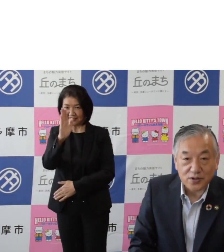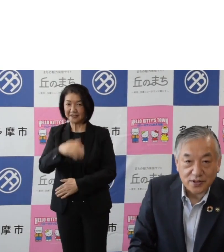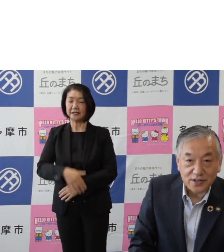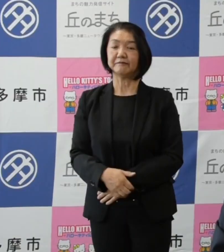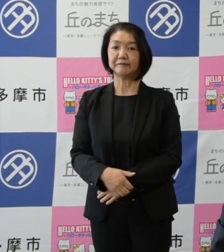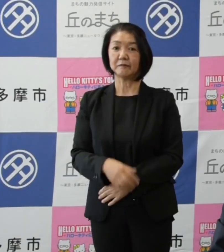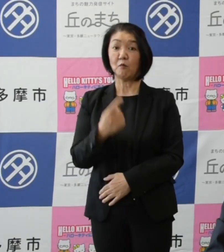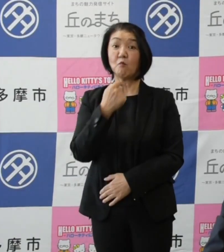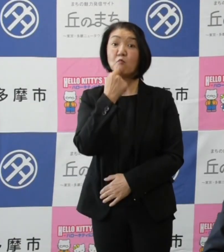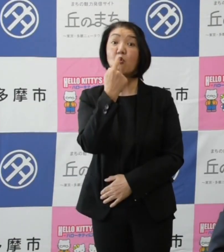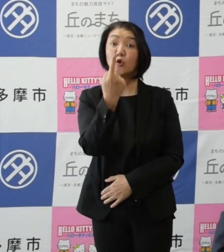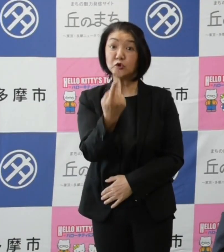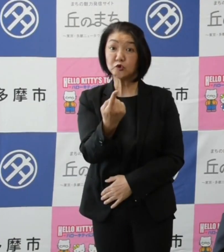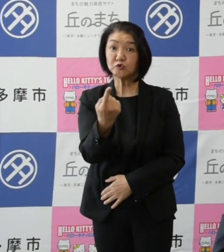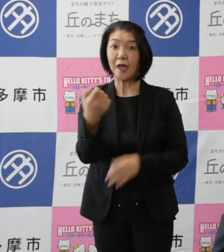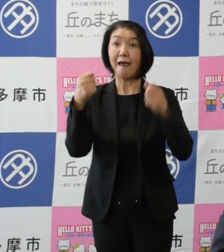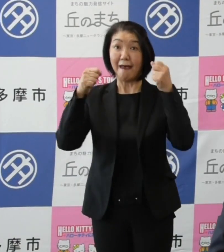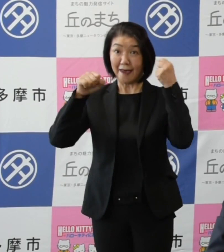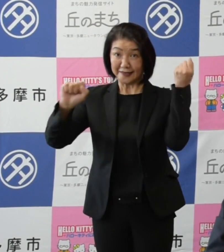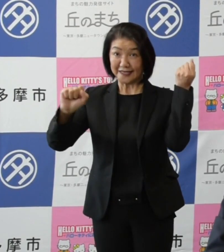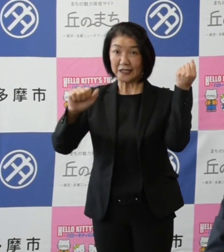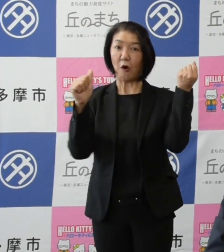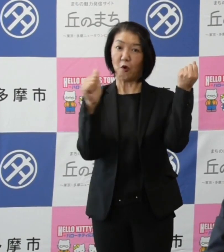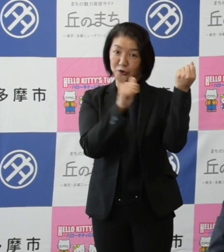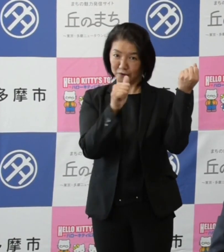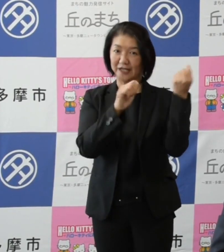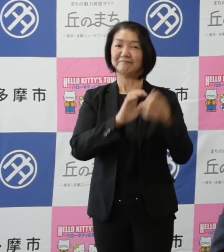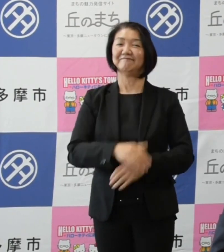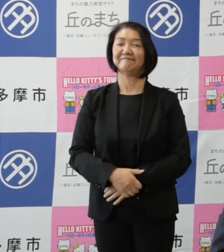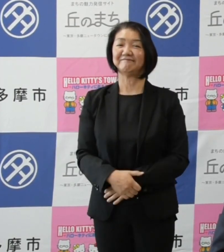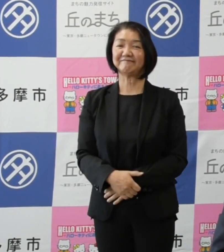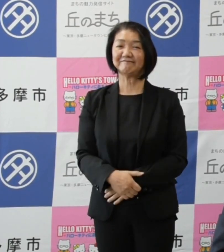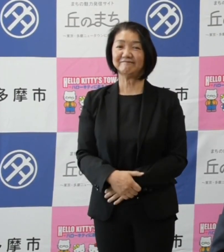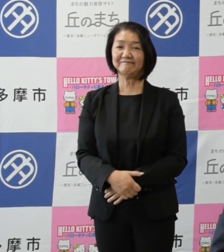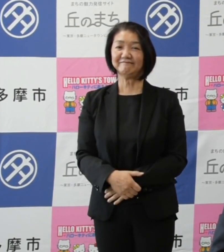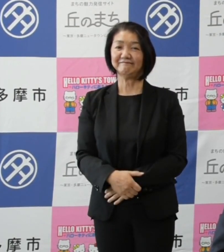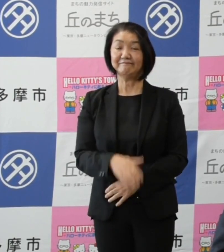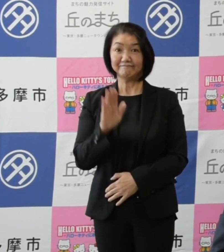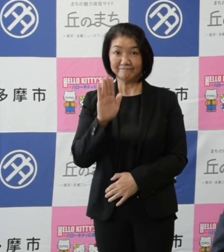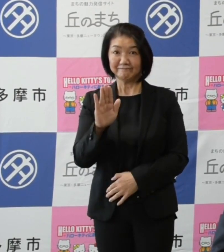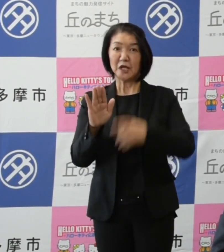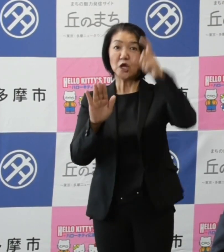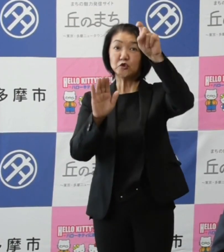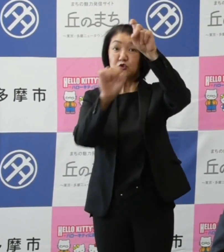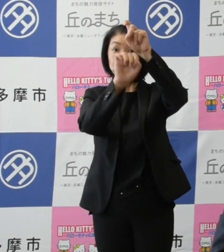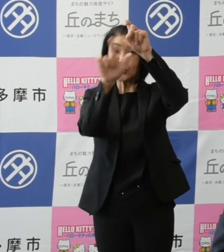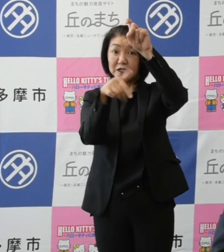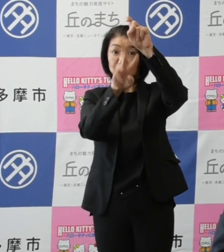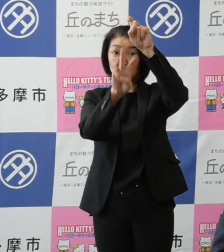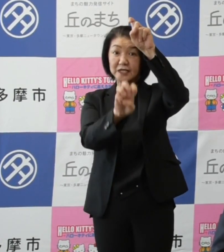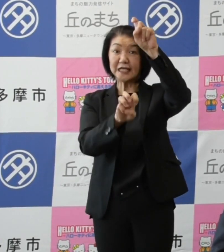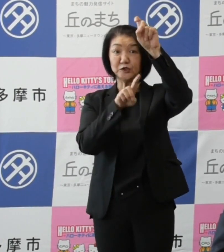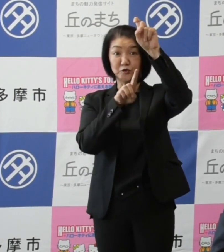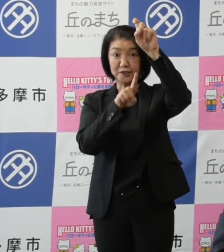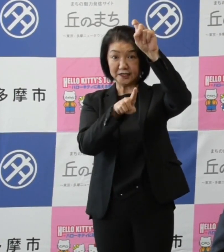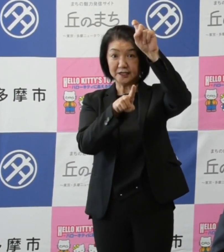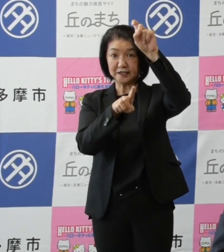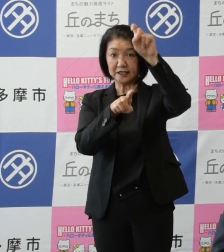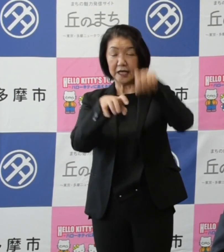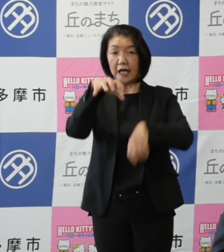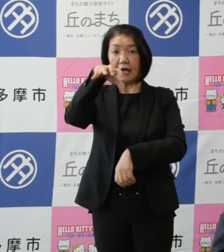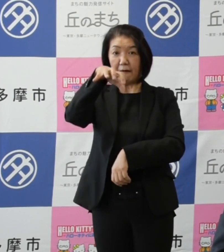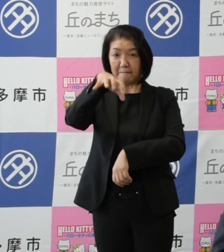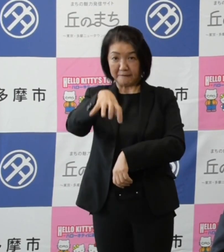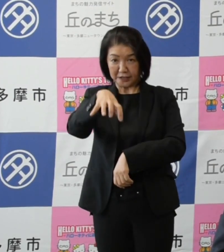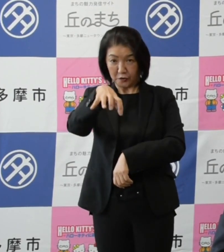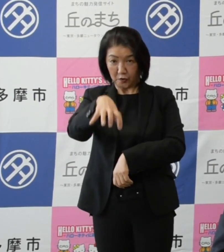もう一つ演劇のご紹介です。10月31日唐木田